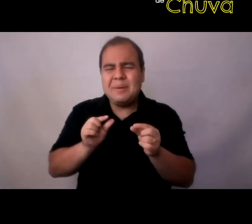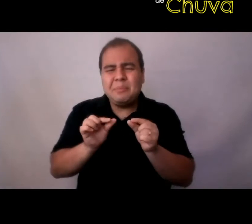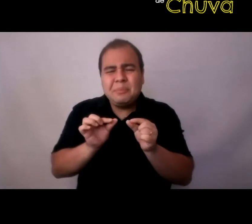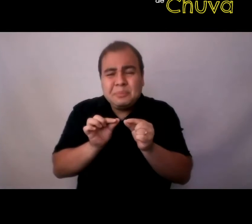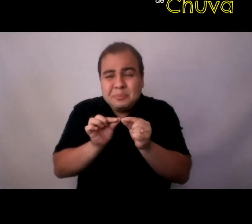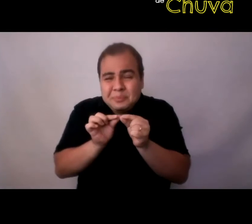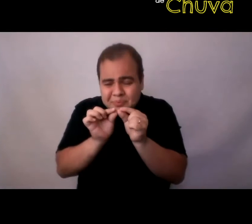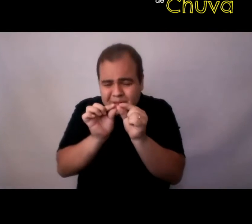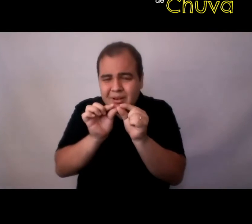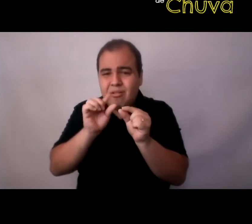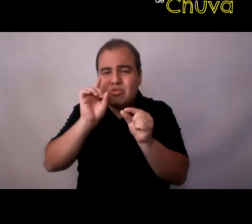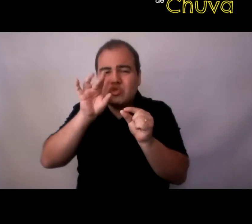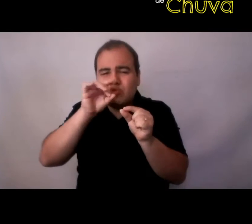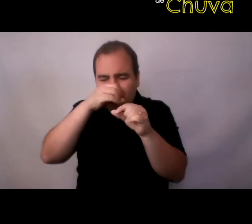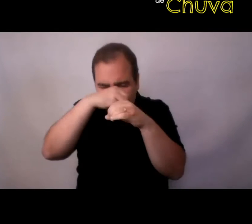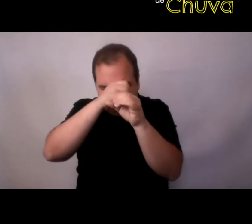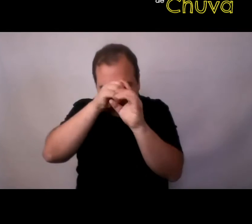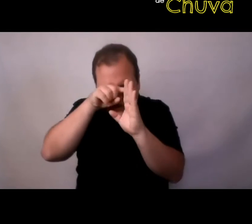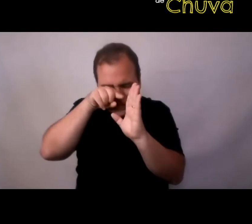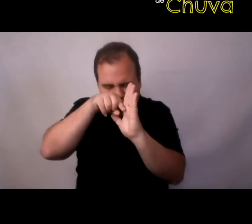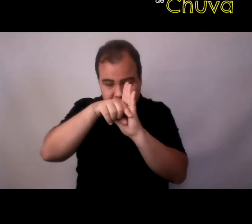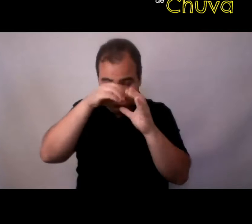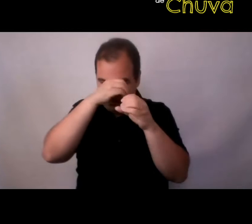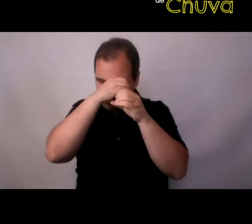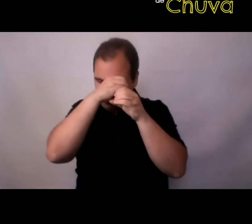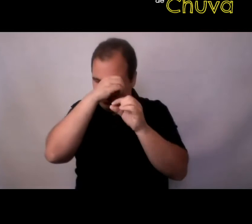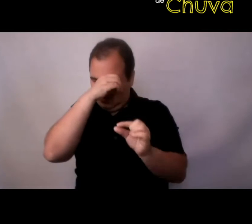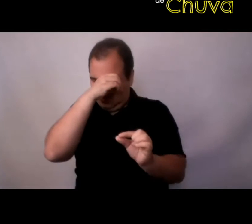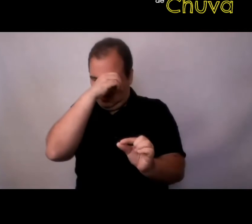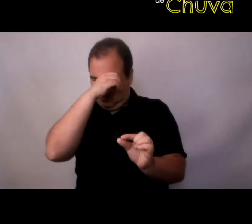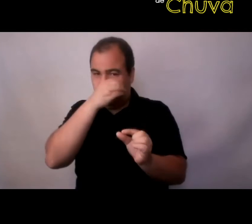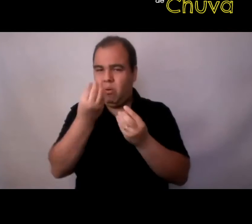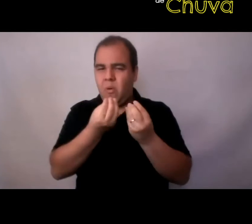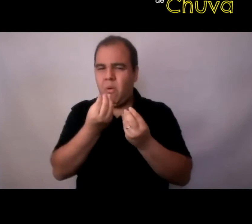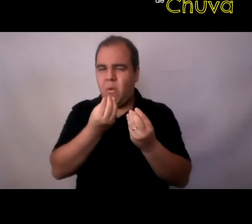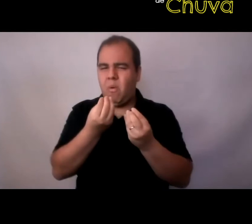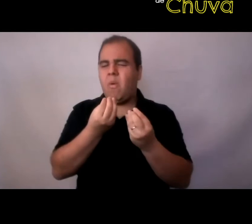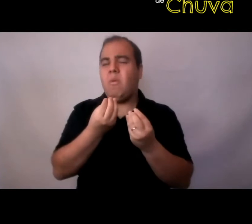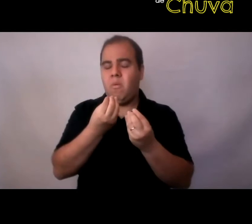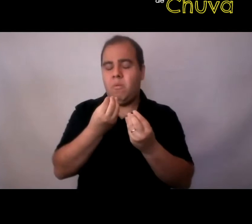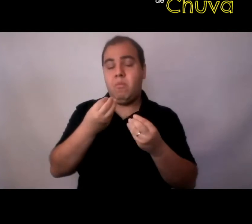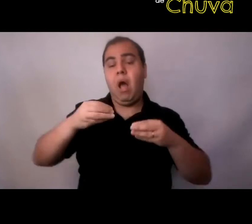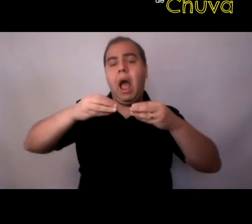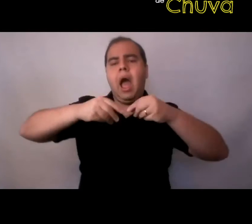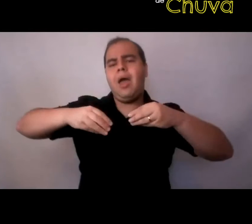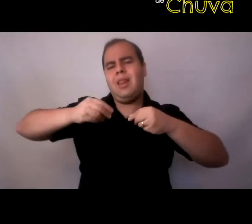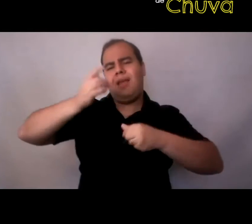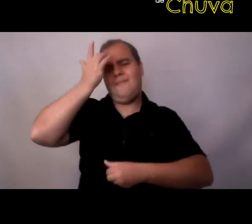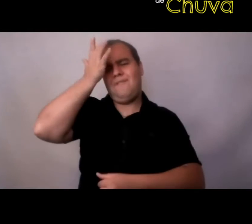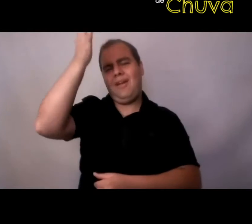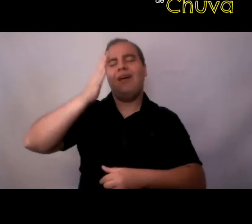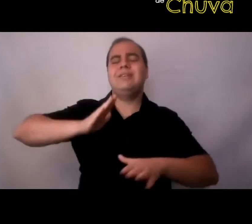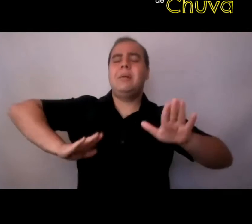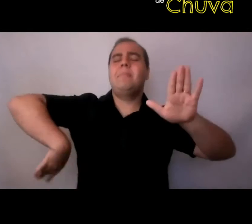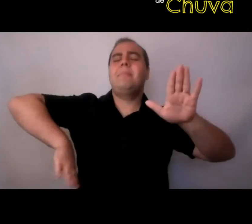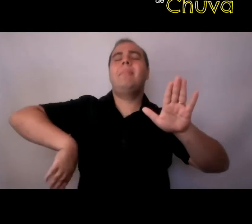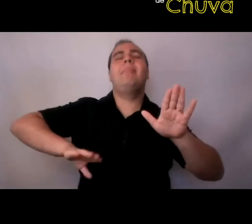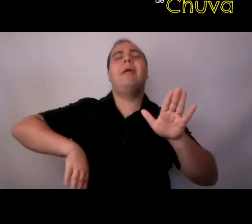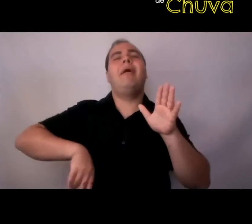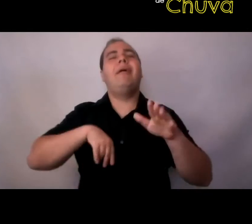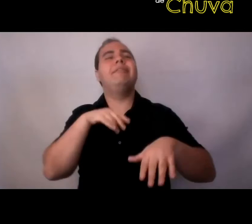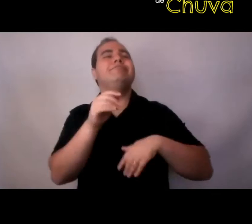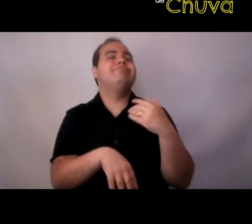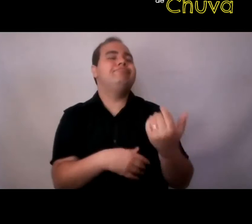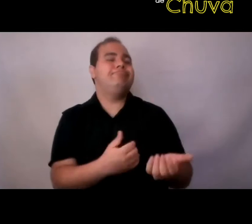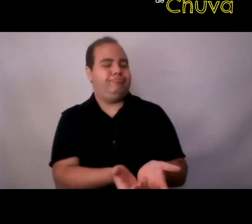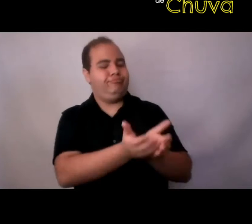são microscópicos, a gente não consegue enxergar um grão de argila. Um grão de areia é fácil, né? A gente na praia ou brincando numa areia de